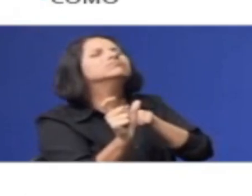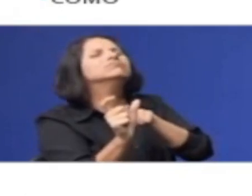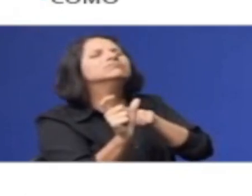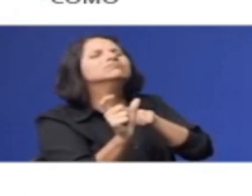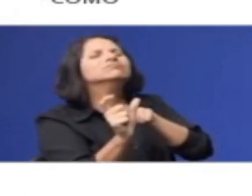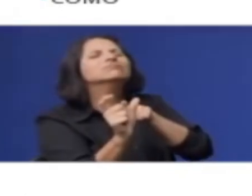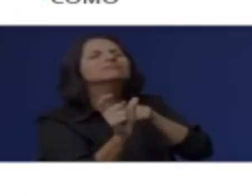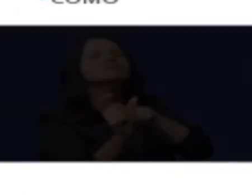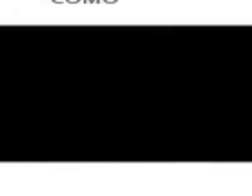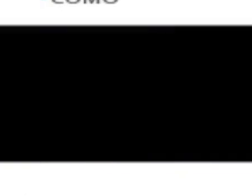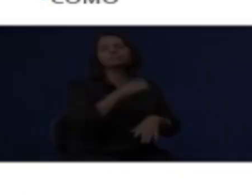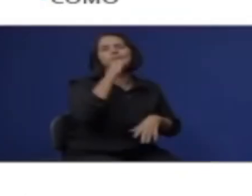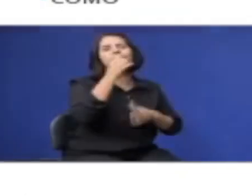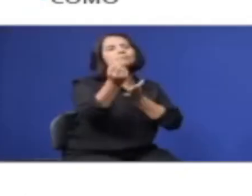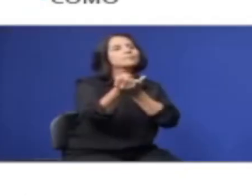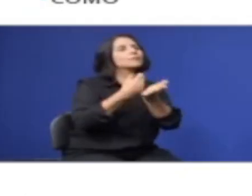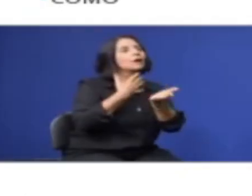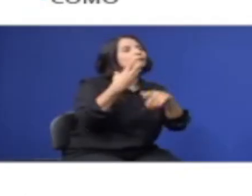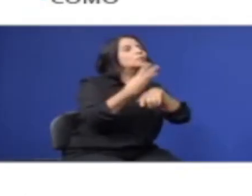Olha o movimento da boca. Como?